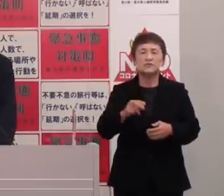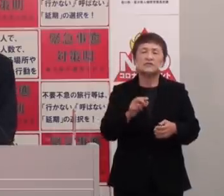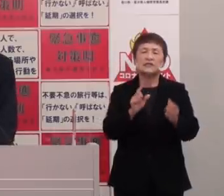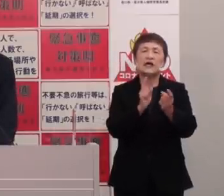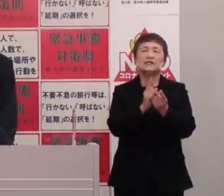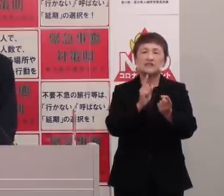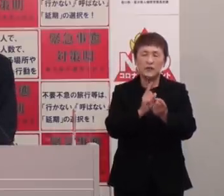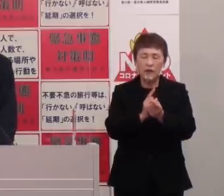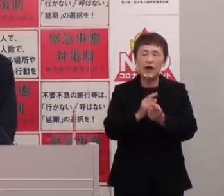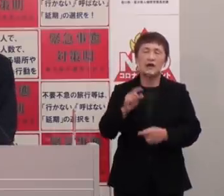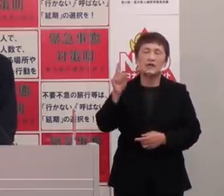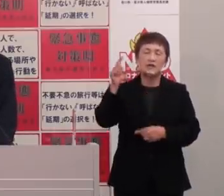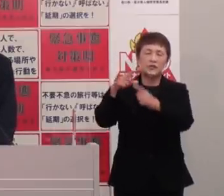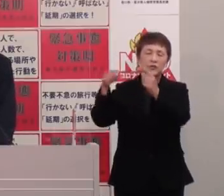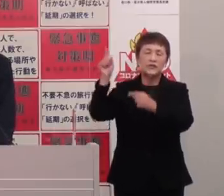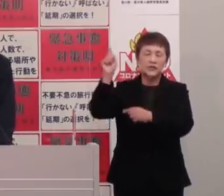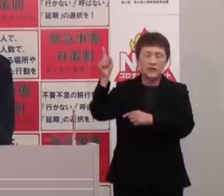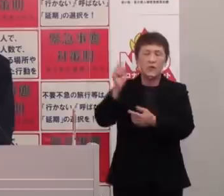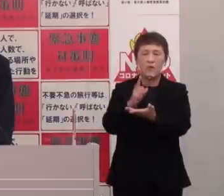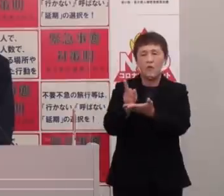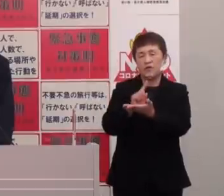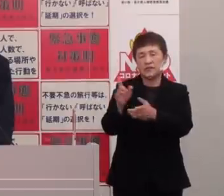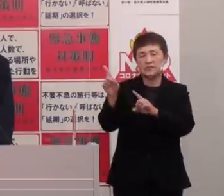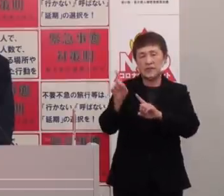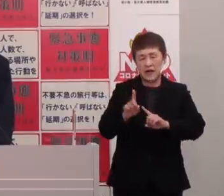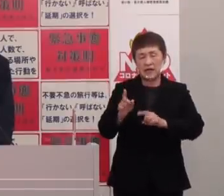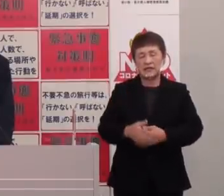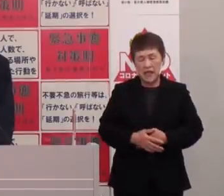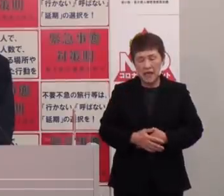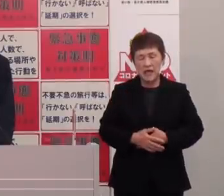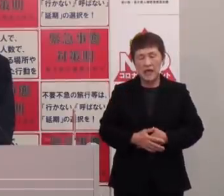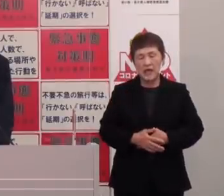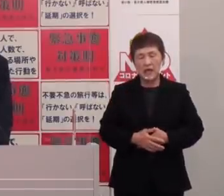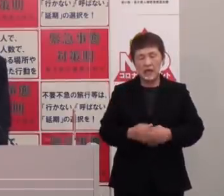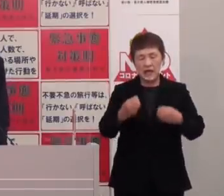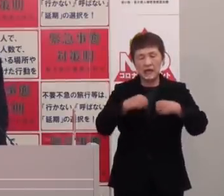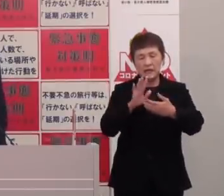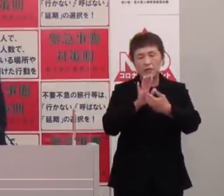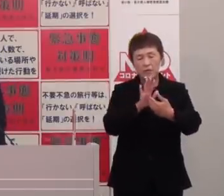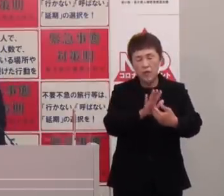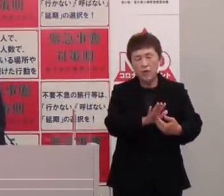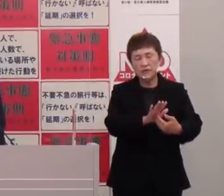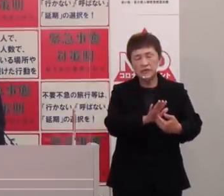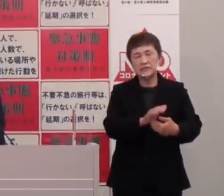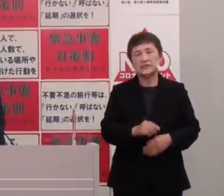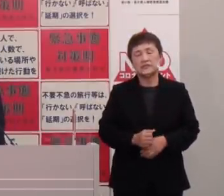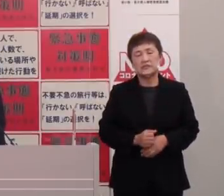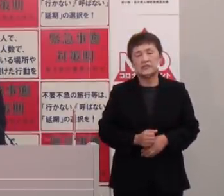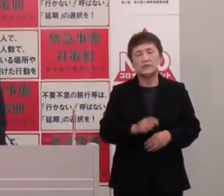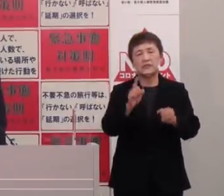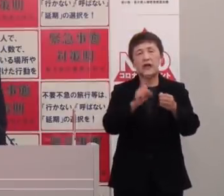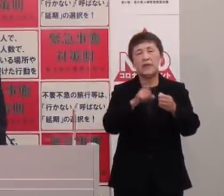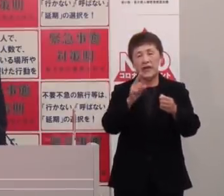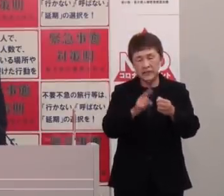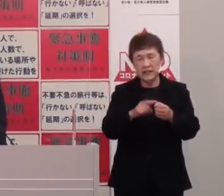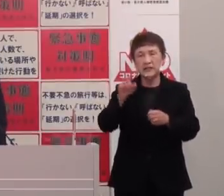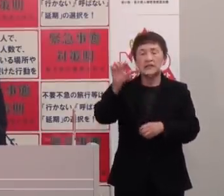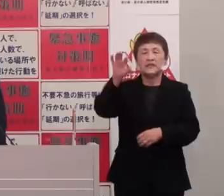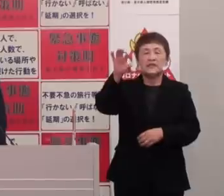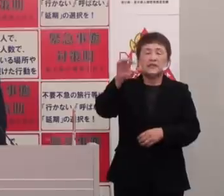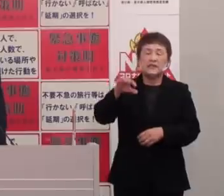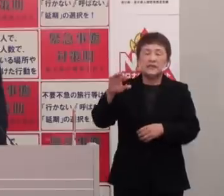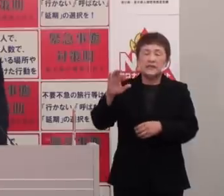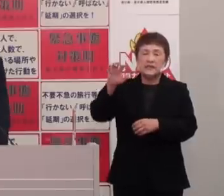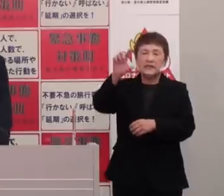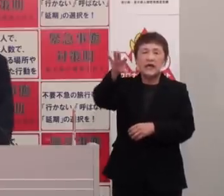的対処方針を踏まえ、感染拡大を防止する観点から対象区域からの移動イベント参加等を